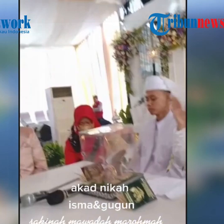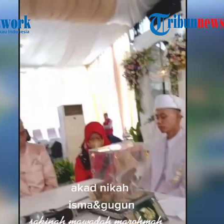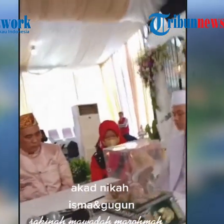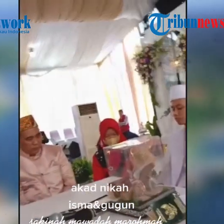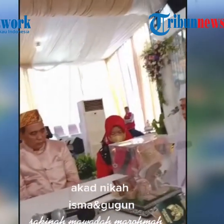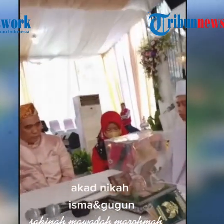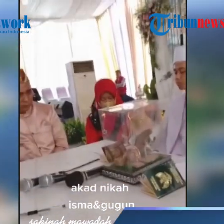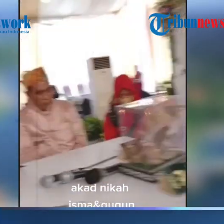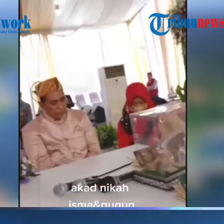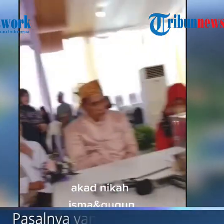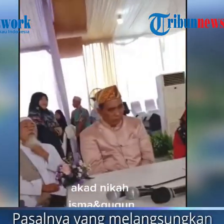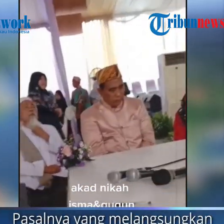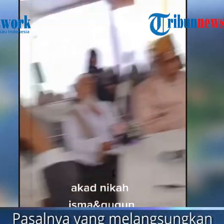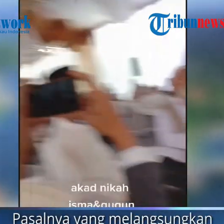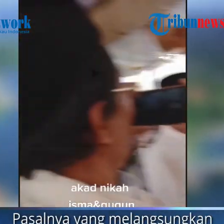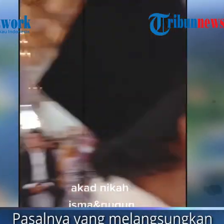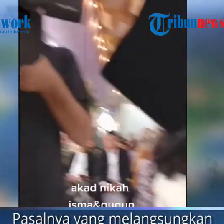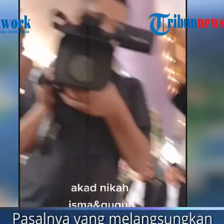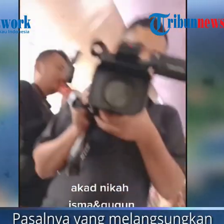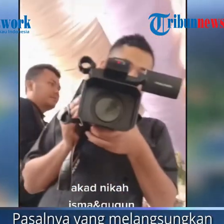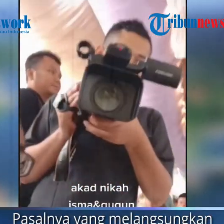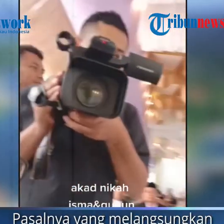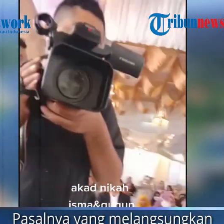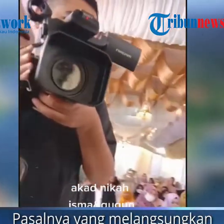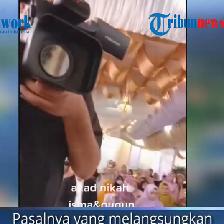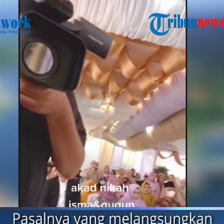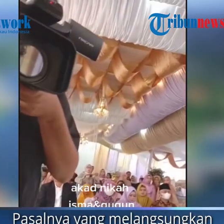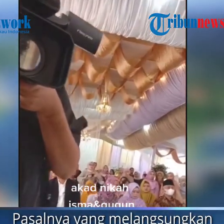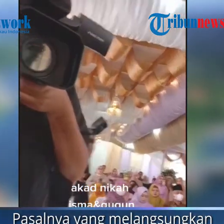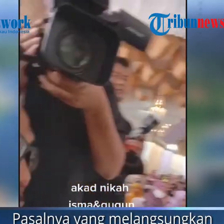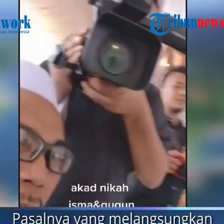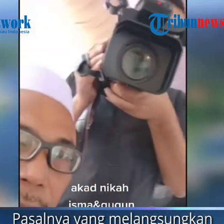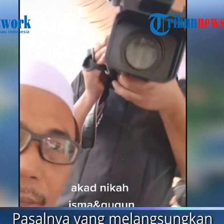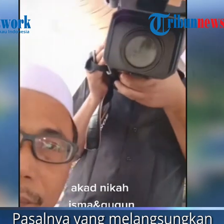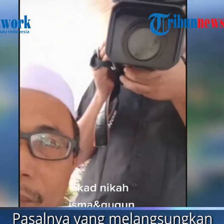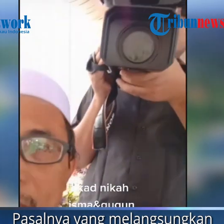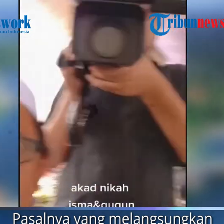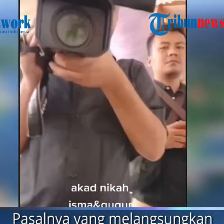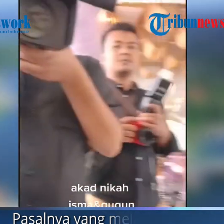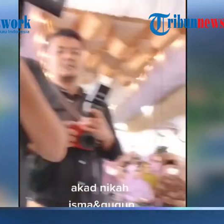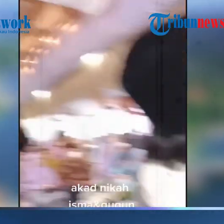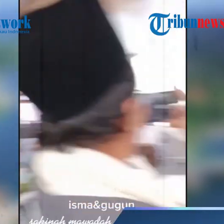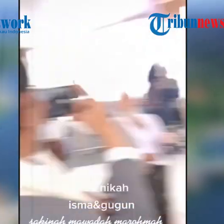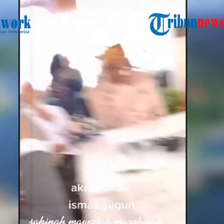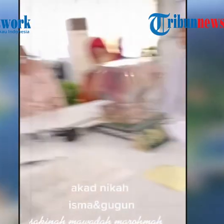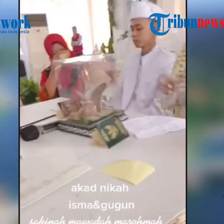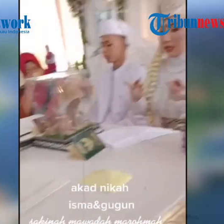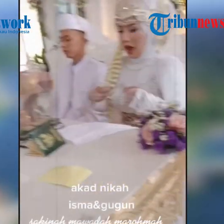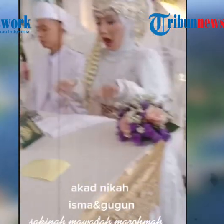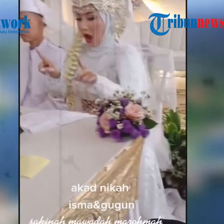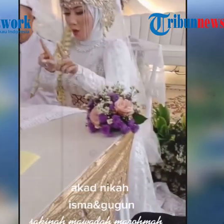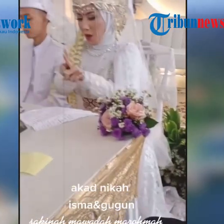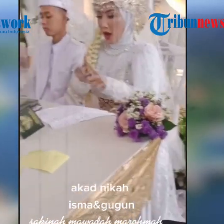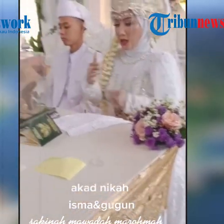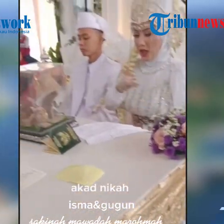12191 yang belakangan kembali diviralkan oleh Instagramer Bangsawan. Receh, pasalnya yang melangsungkan akad nikah di